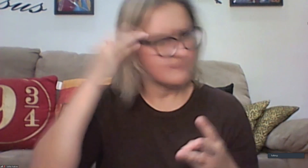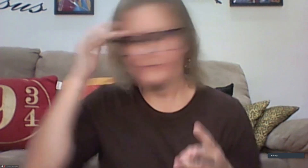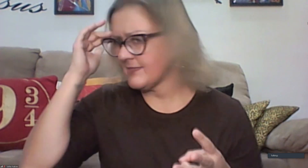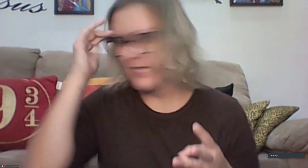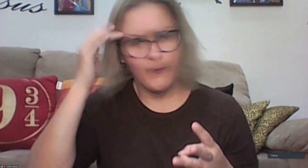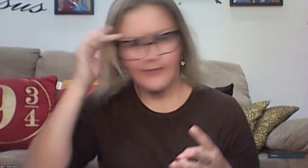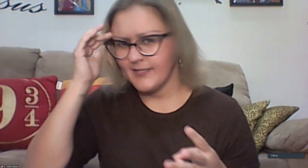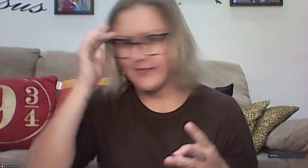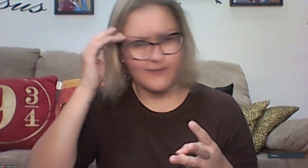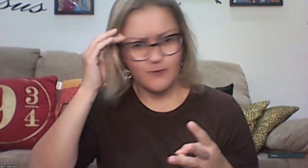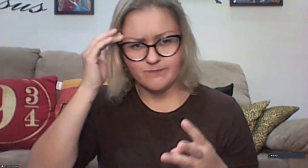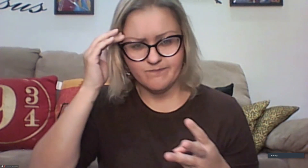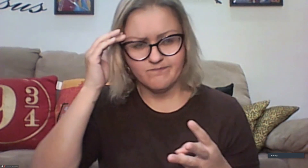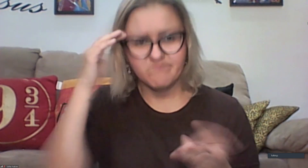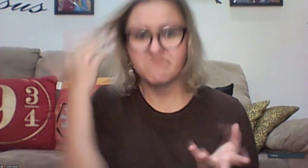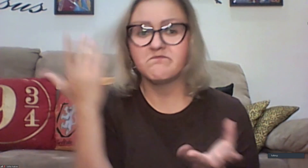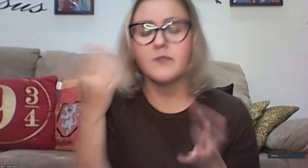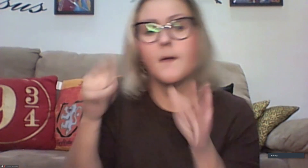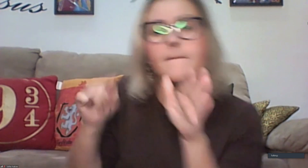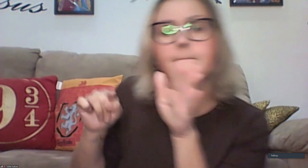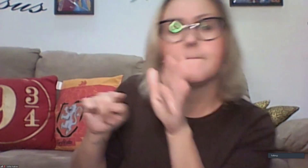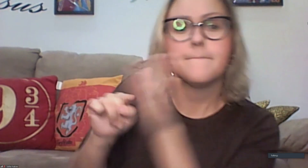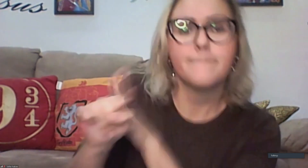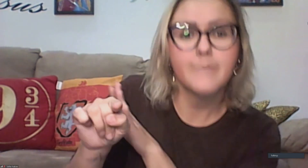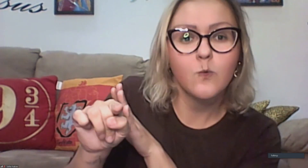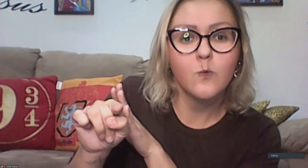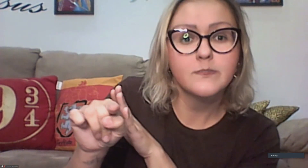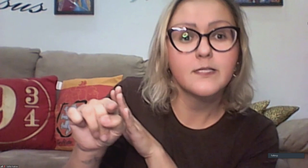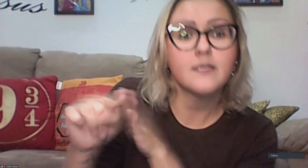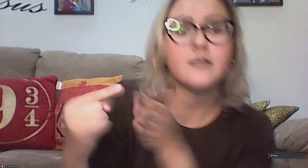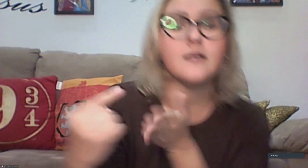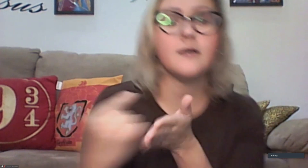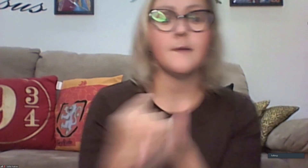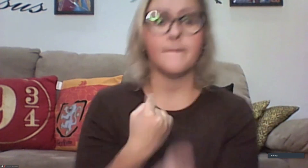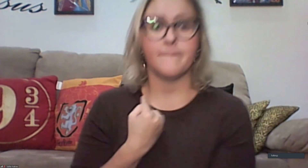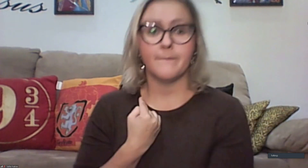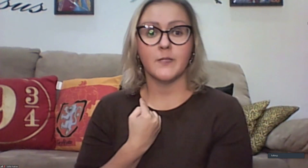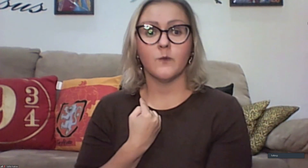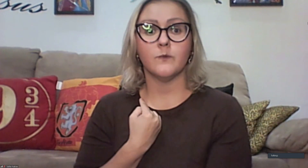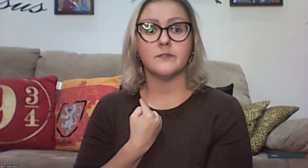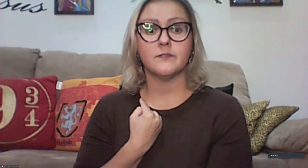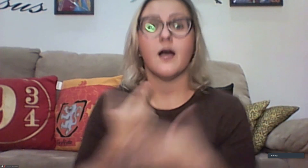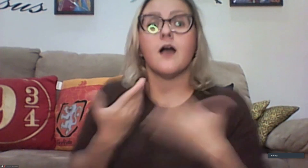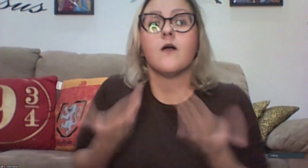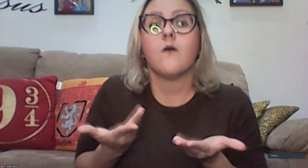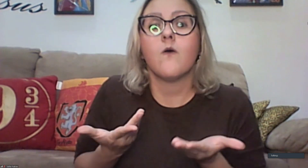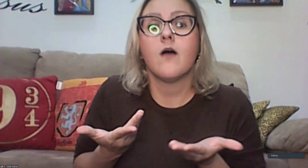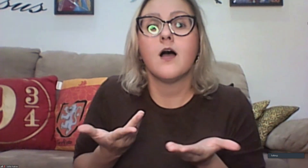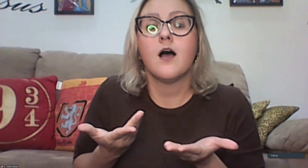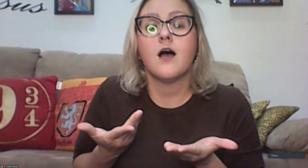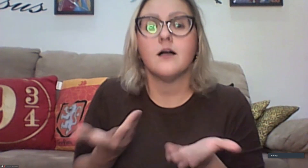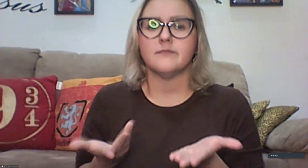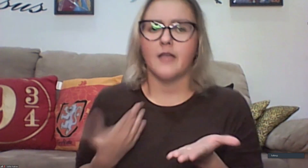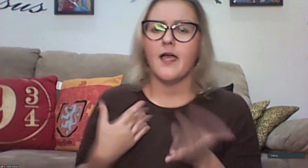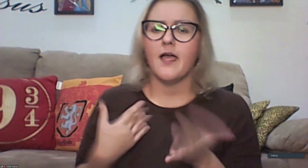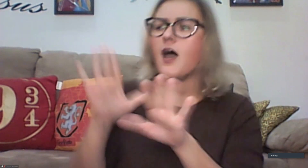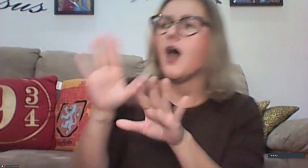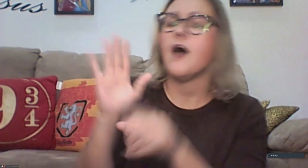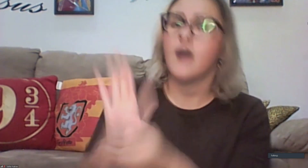Perguntas. Fazer o sinal de pergunta. Eu pergunto para você, você pergunta para mim. Eu te ajudo, você me ajuda.